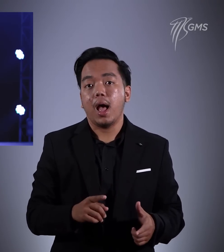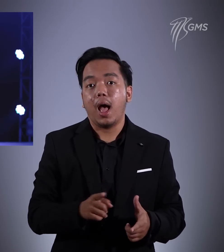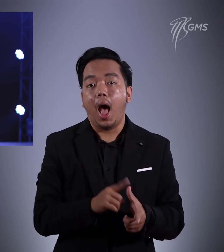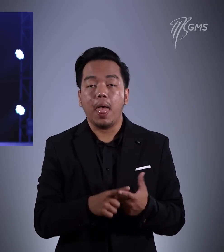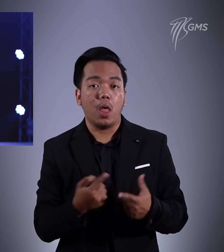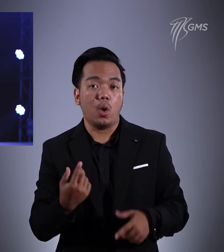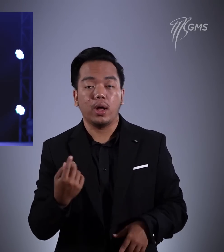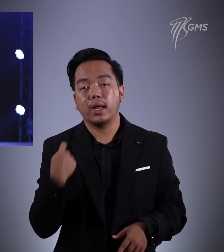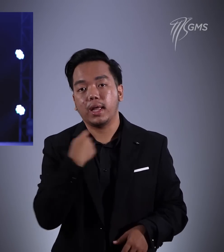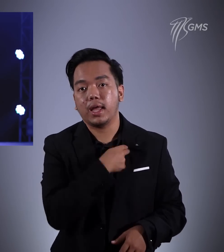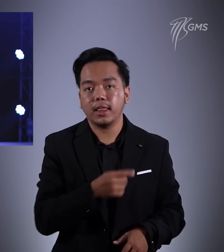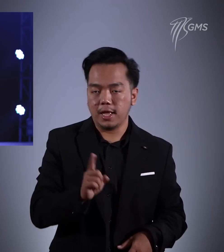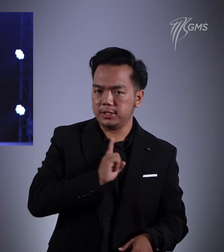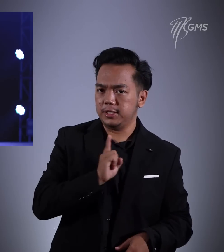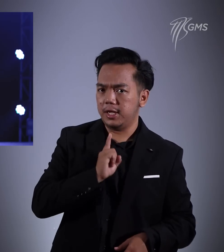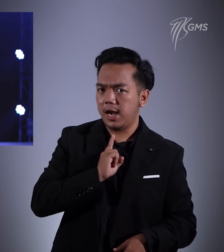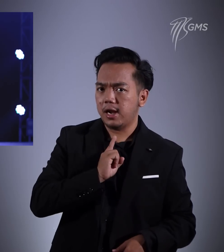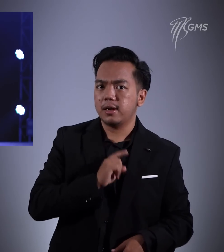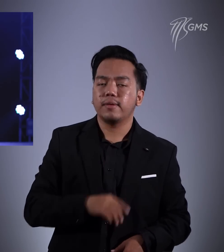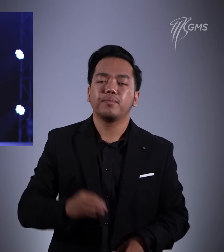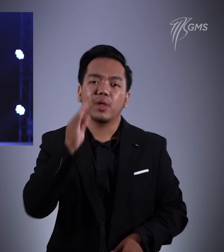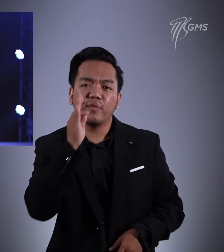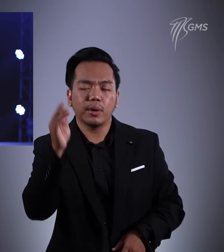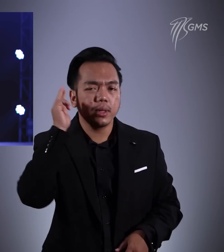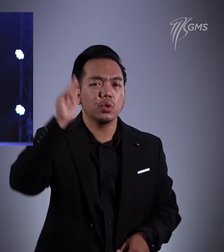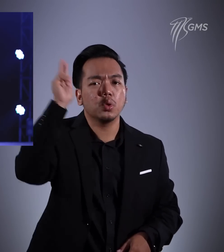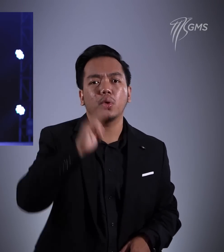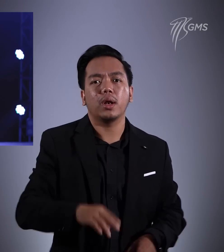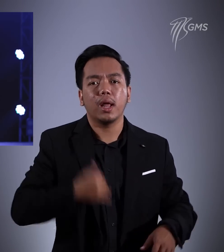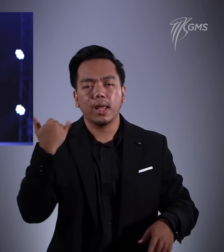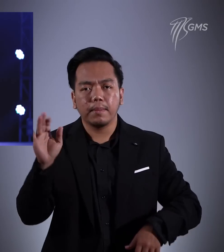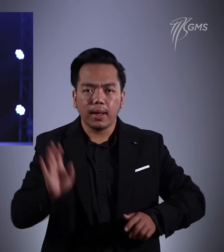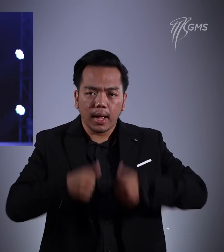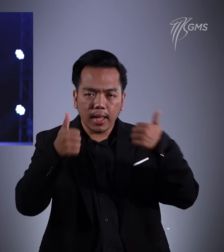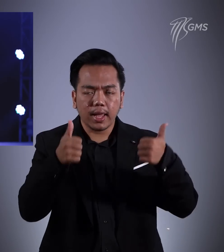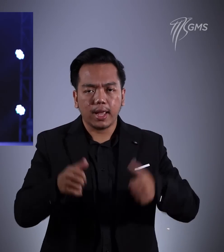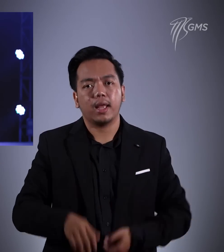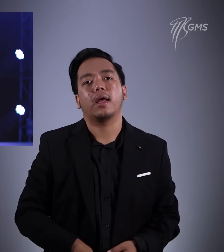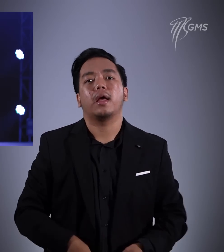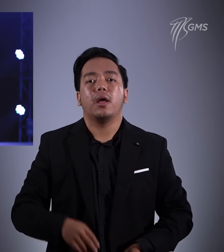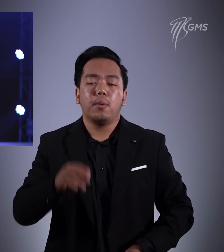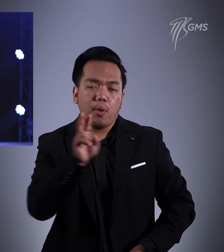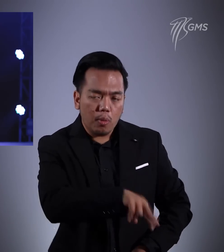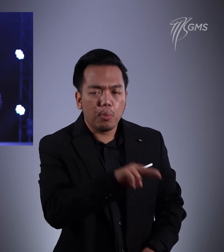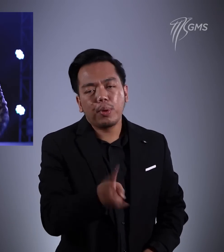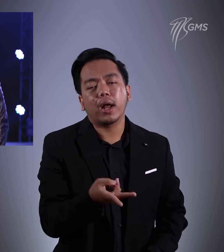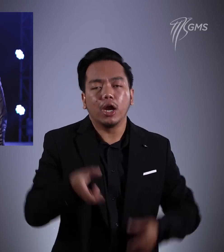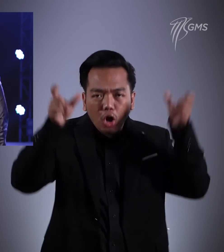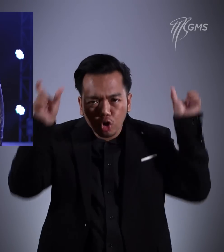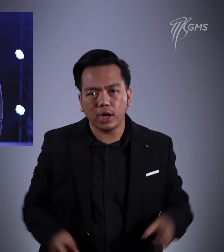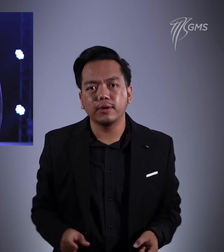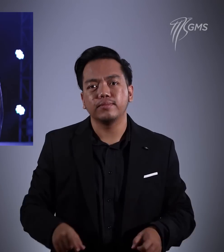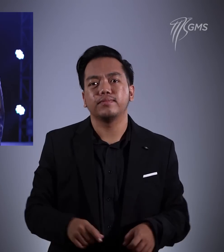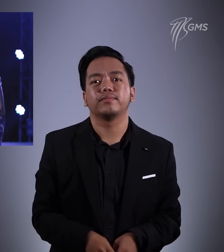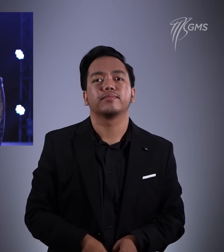mengubahkan. Karena firman Tuhan yang sejati, kalau seseorang encountering Jesus, seseorang bertemu dan berjumpa dengan Tuhan, pasti mengalami perubahan. Yang diubahkan adalah orang